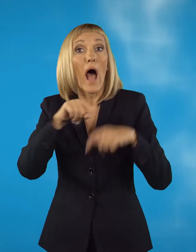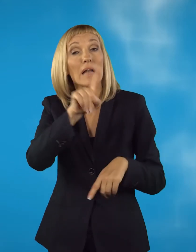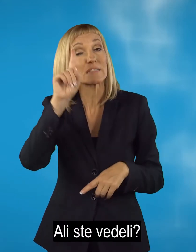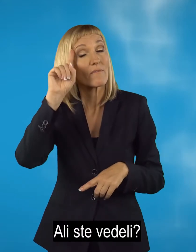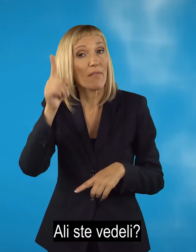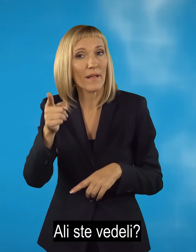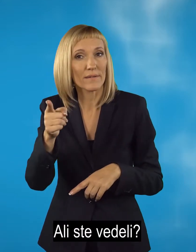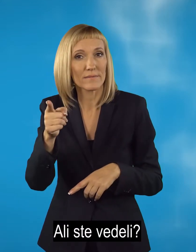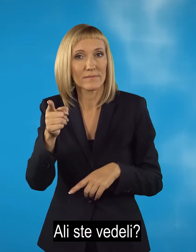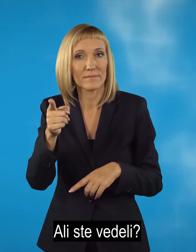Ali ste vedeli?